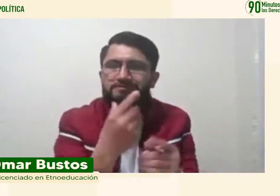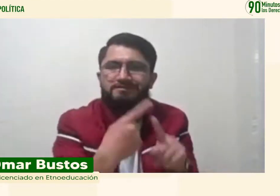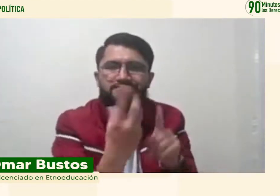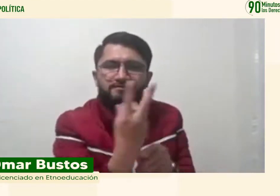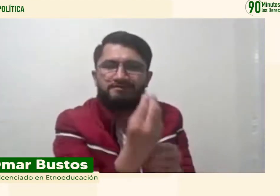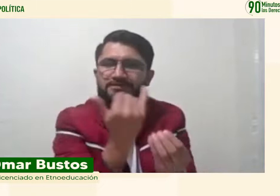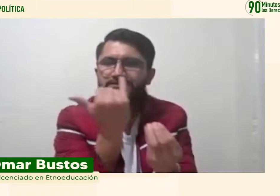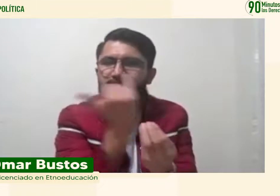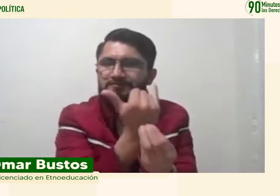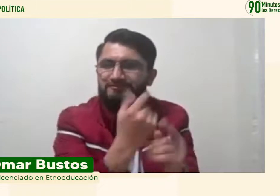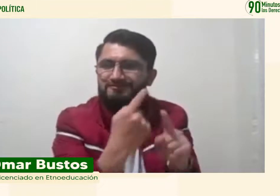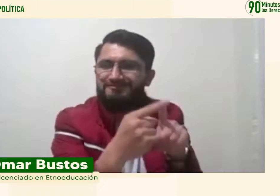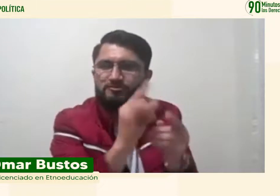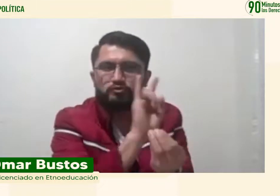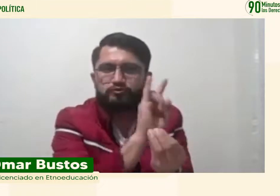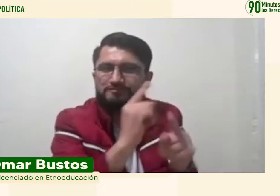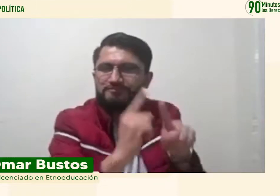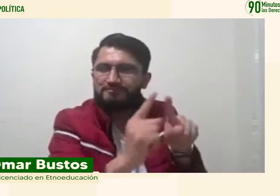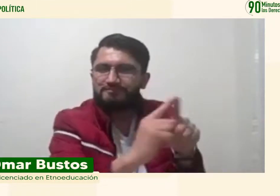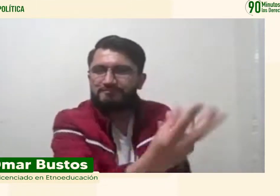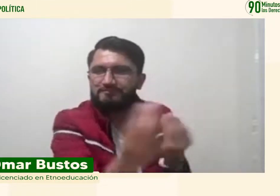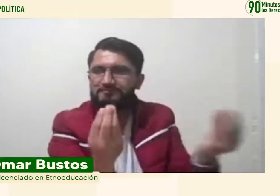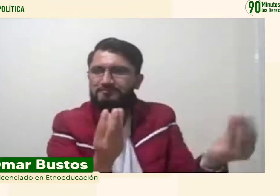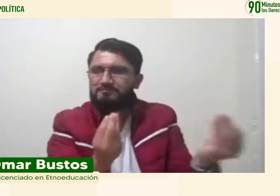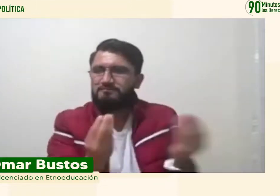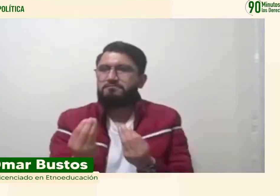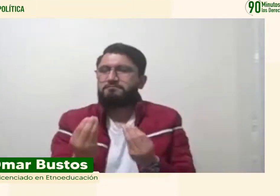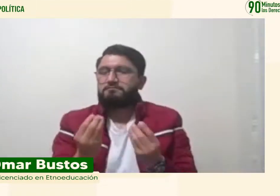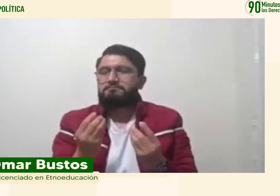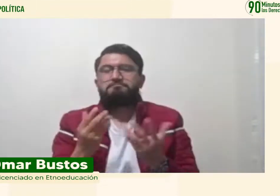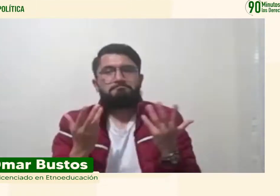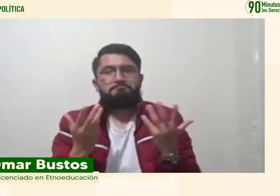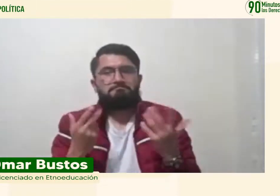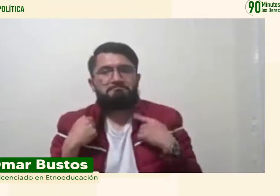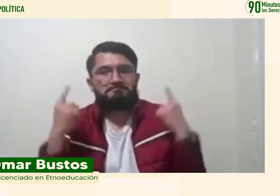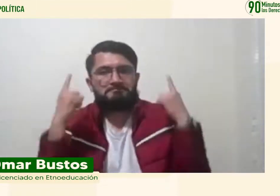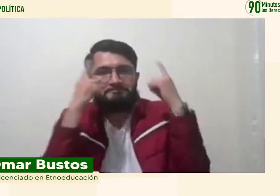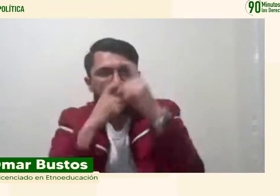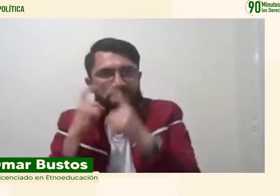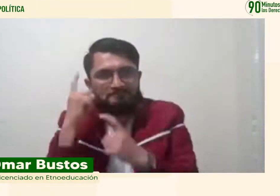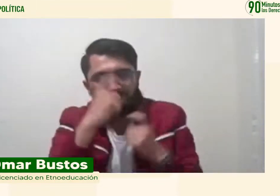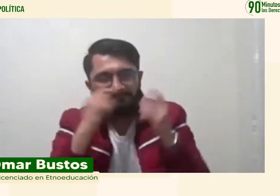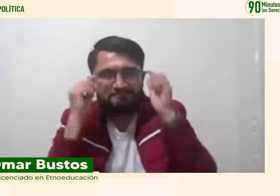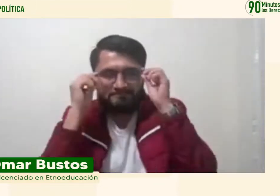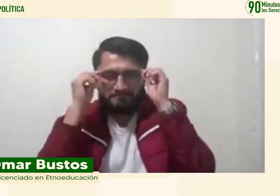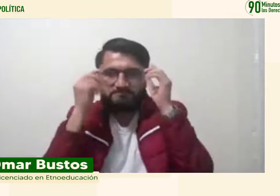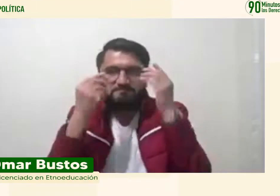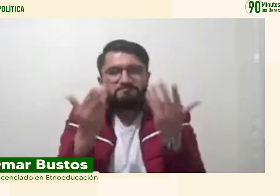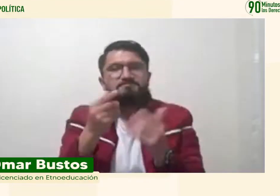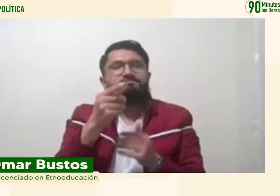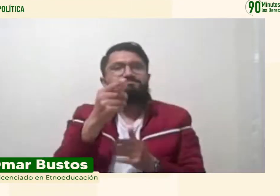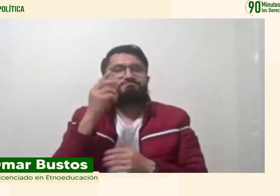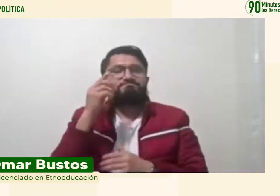de más edad de más organizaciones el partido de la u el partido liberal etcétera entonces se hace